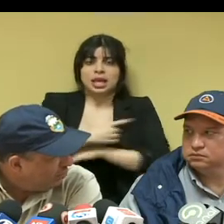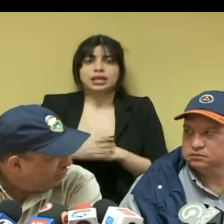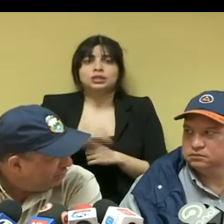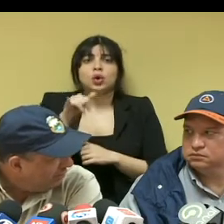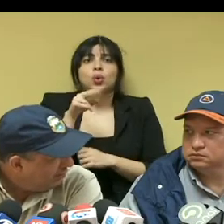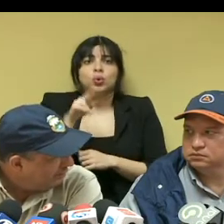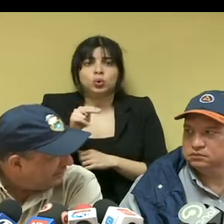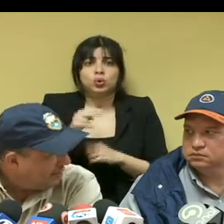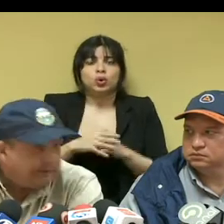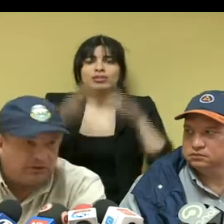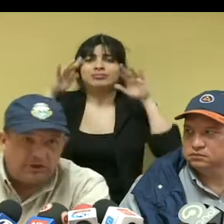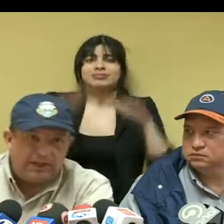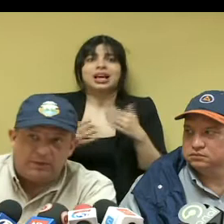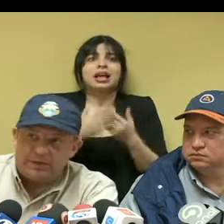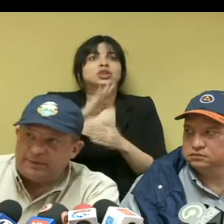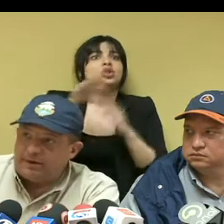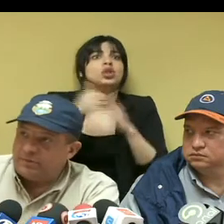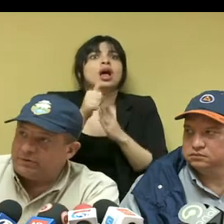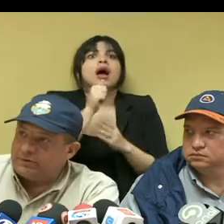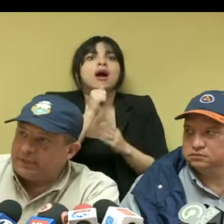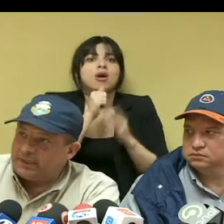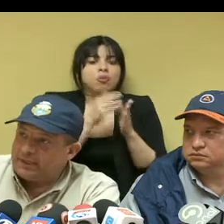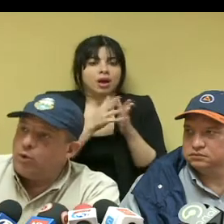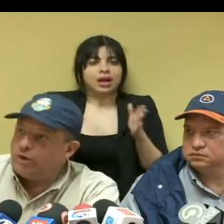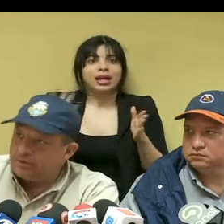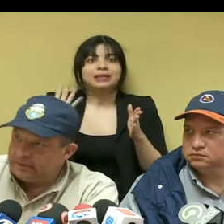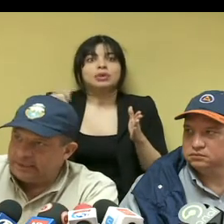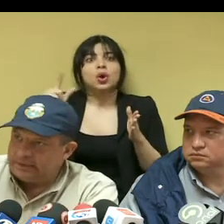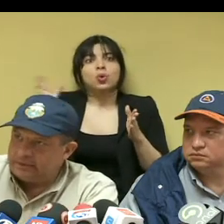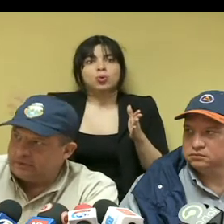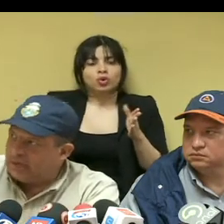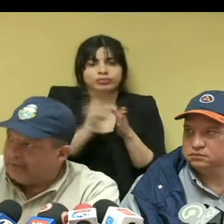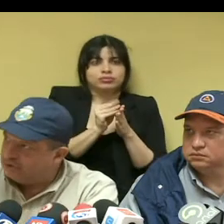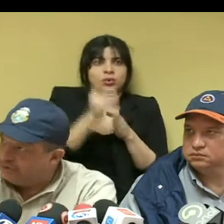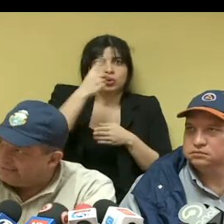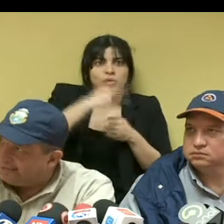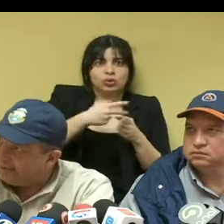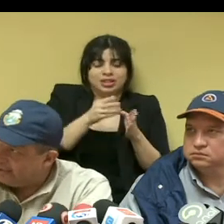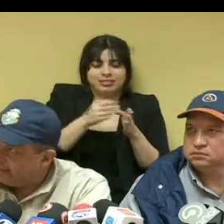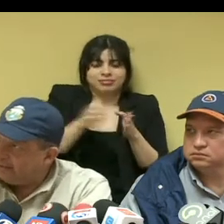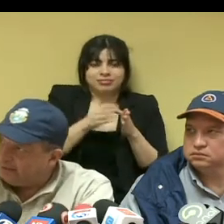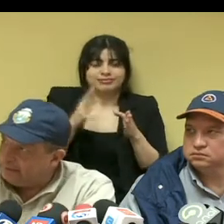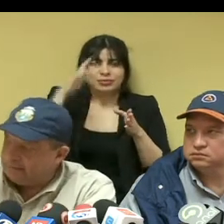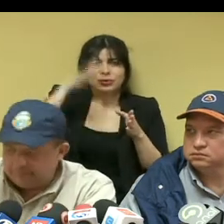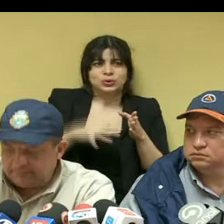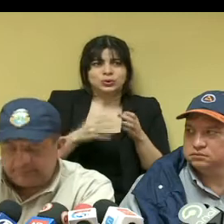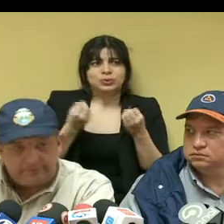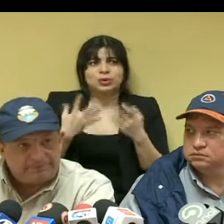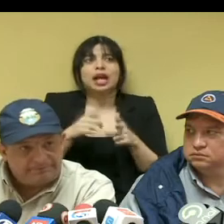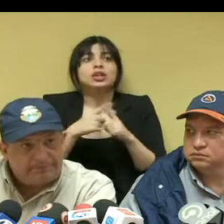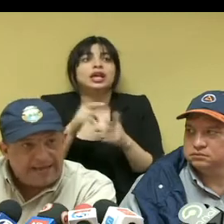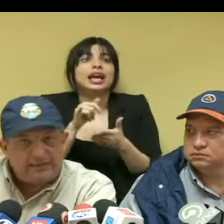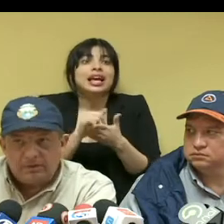en los últimos días de junio prácticamente toda el agua que esperábamos que cayera en julio, ¿verdad? Esto dice